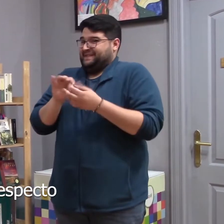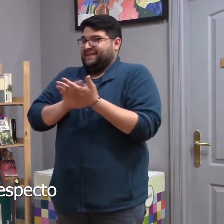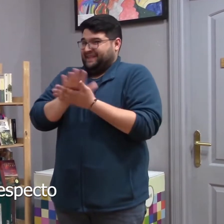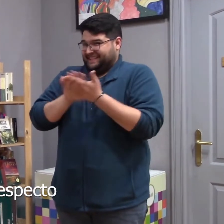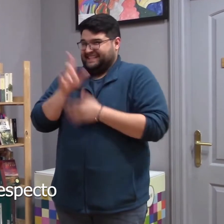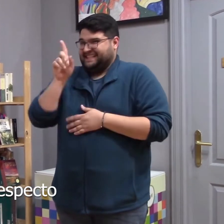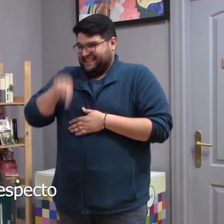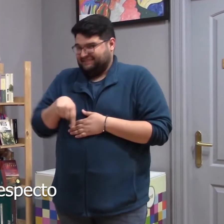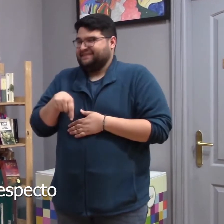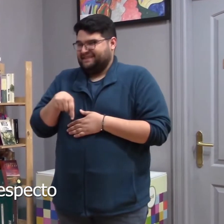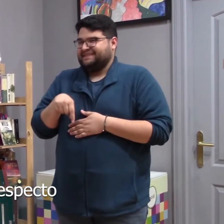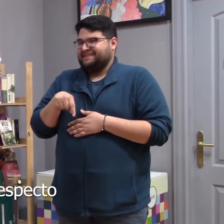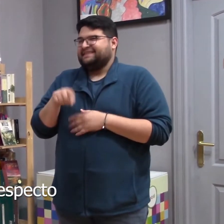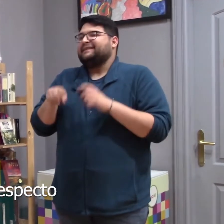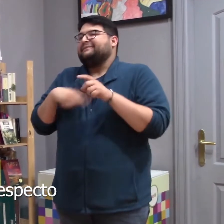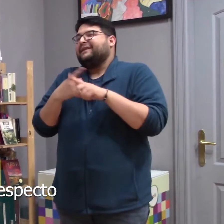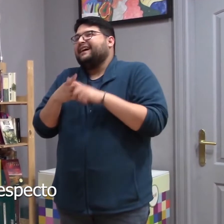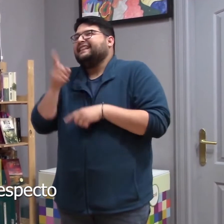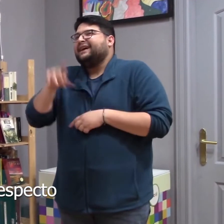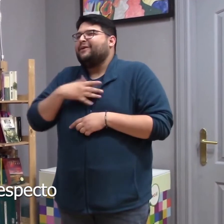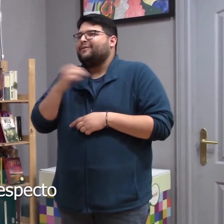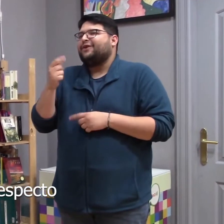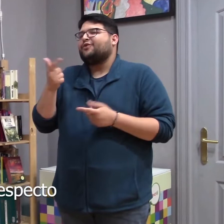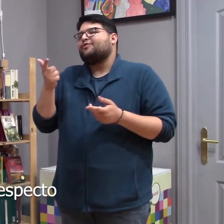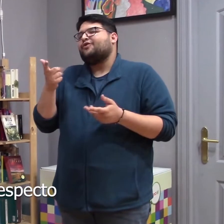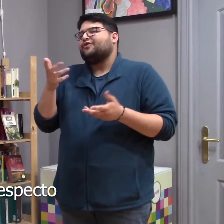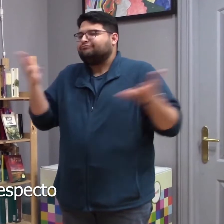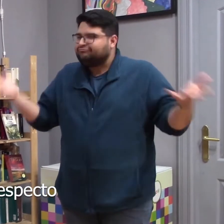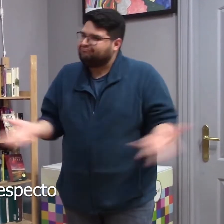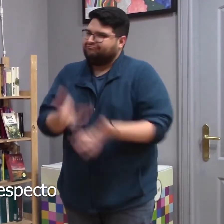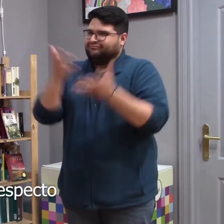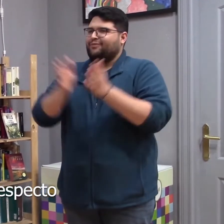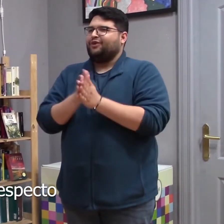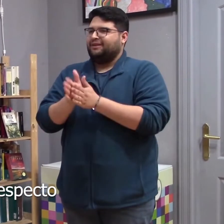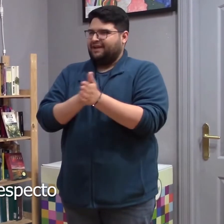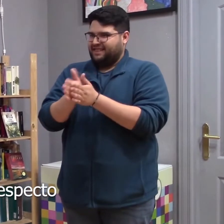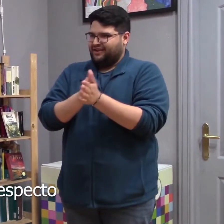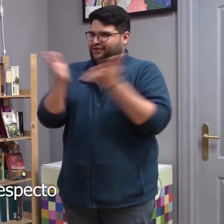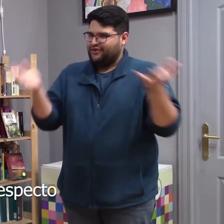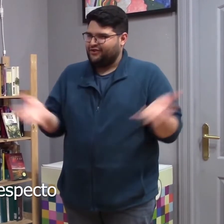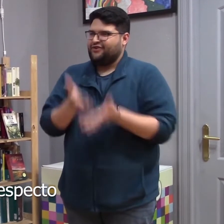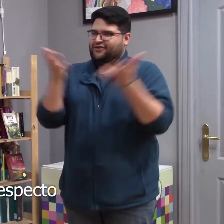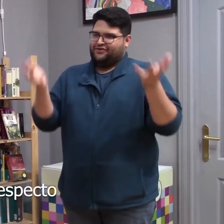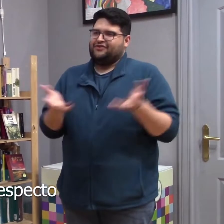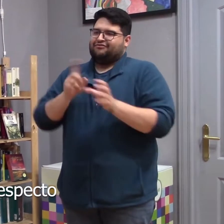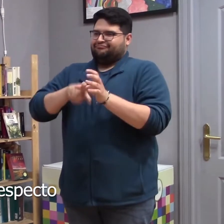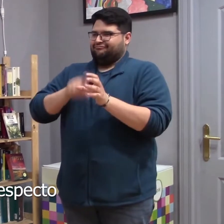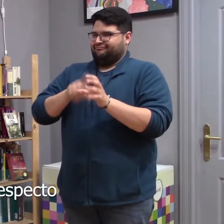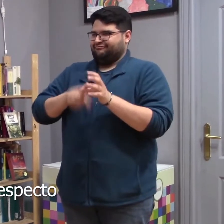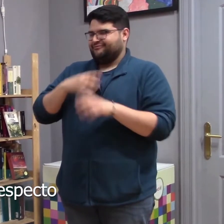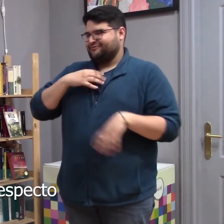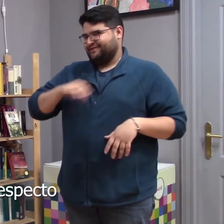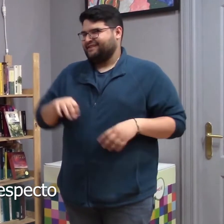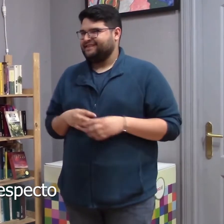Pues no sé, lo del tema de la lengua de signos, que todo el mundo supiera de la lengua de signos, animar, motivar más a la gente para que